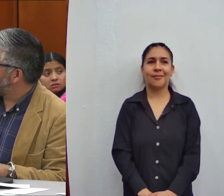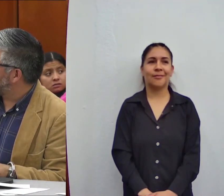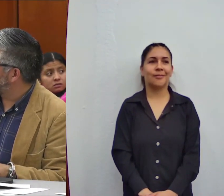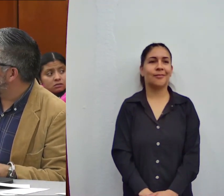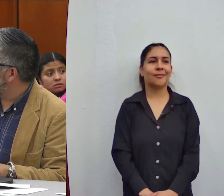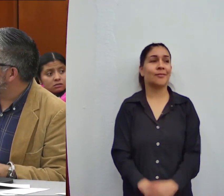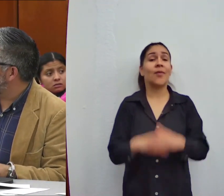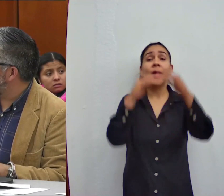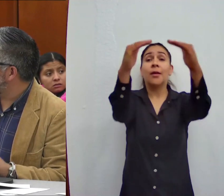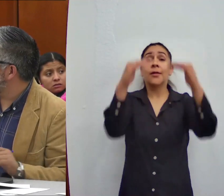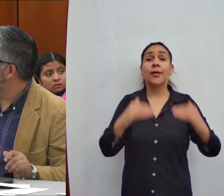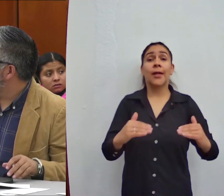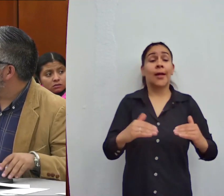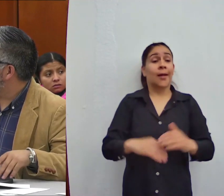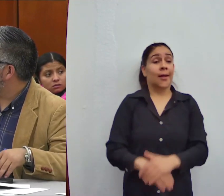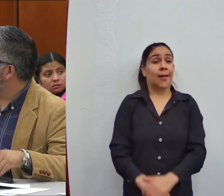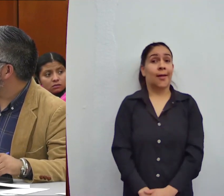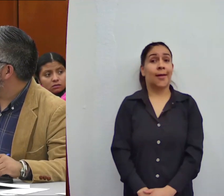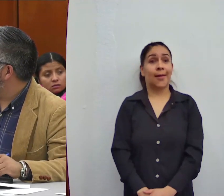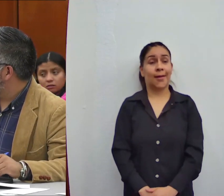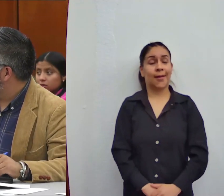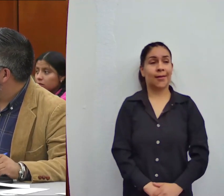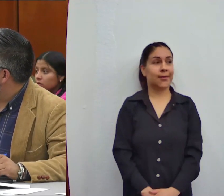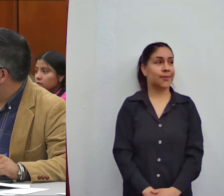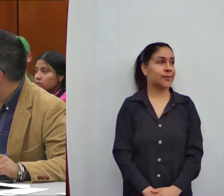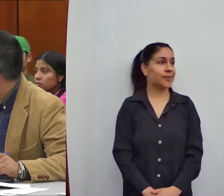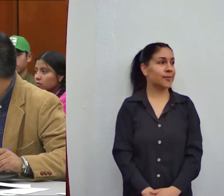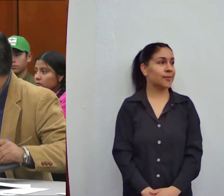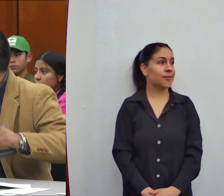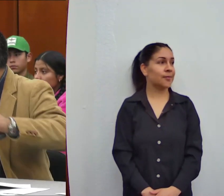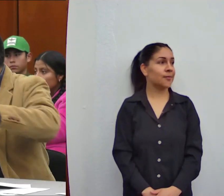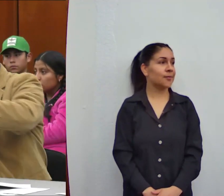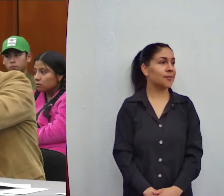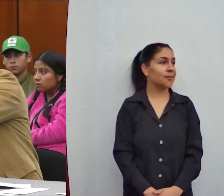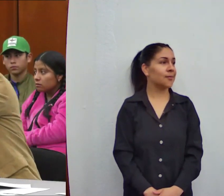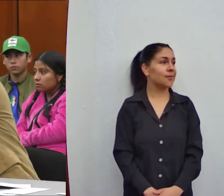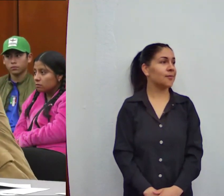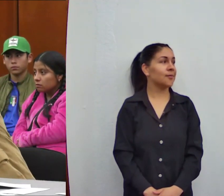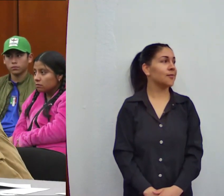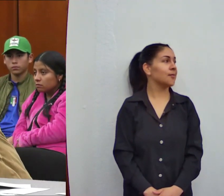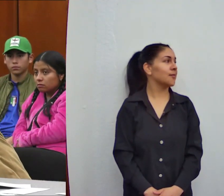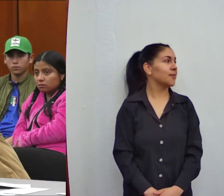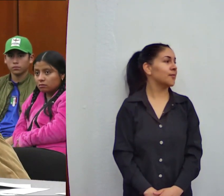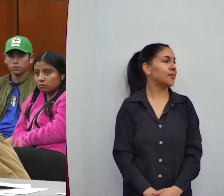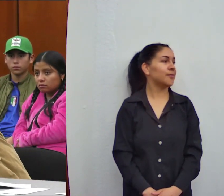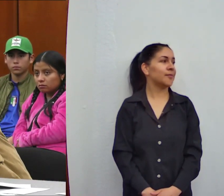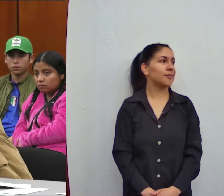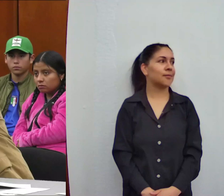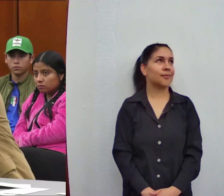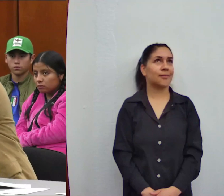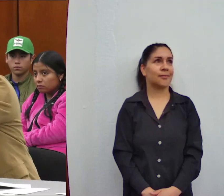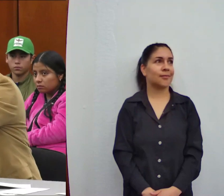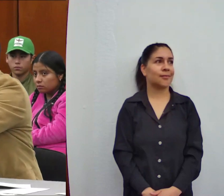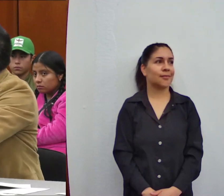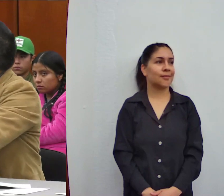a dar paso a la sala y adelante, diputada. Buenos días, soy Anabel Vallejo Fuentes.